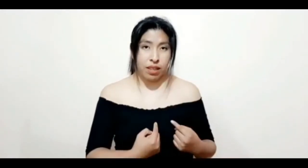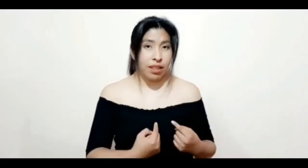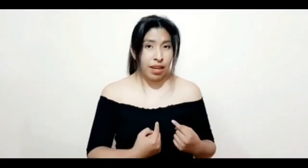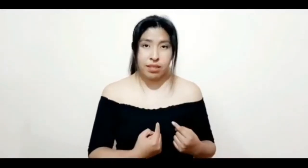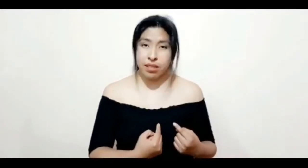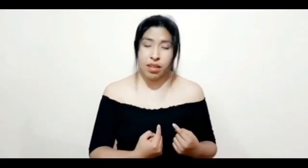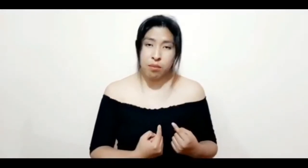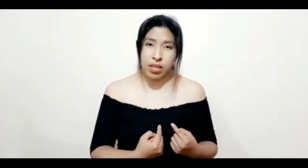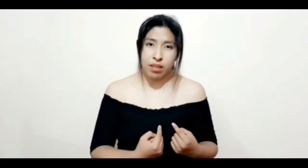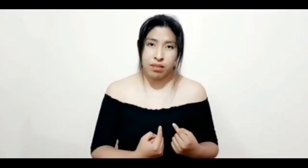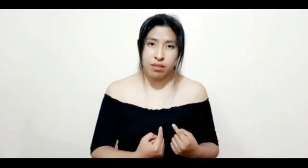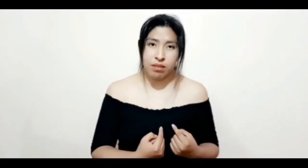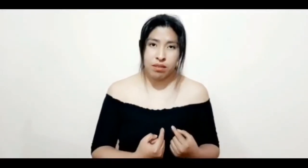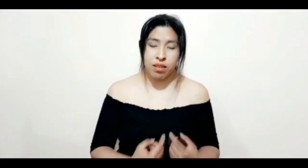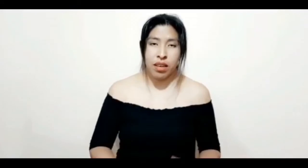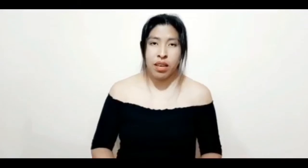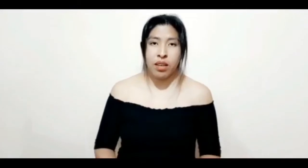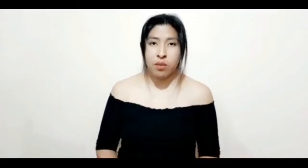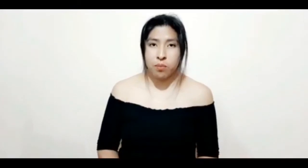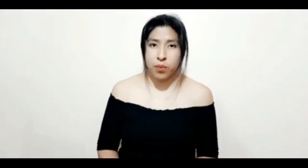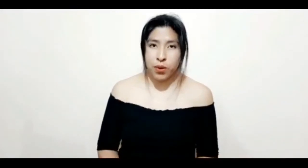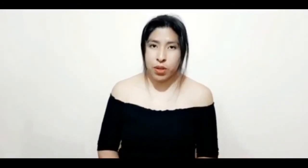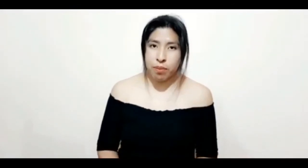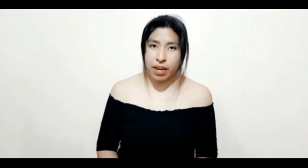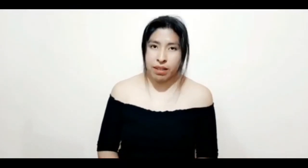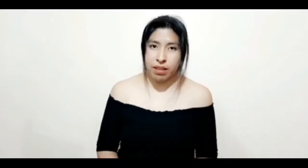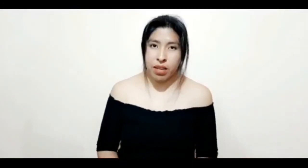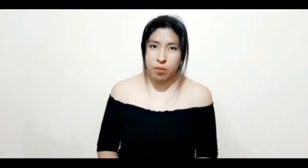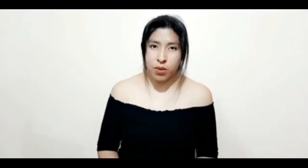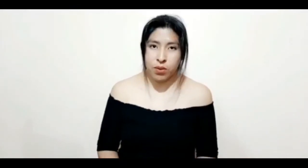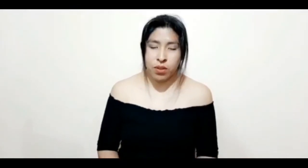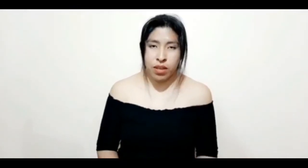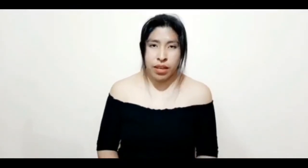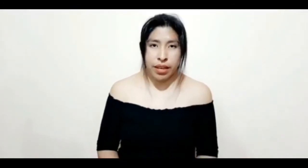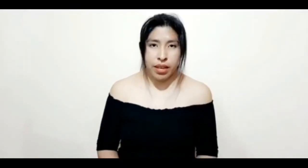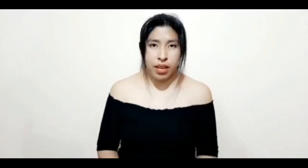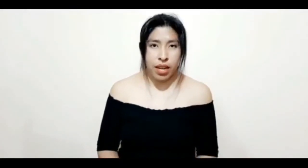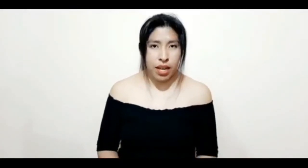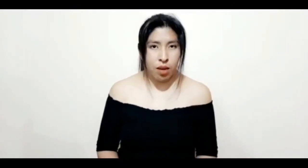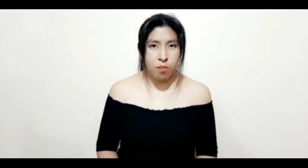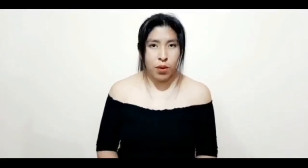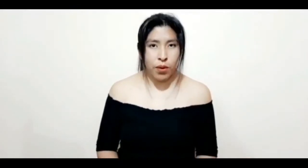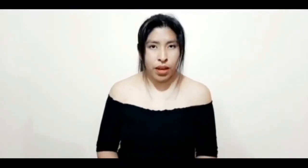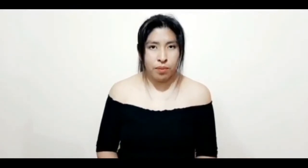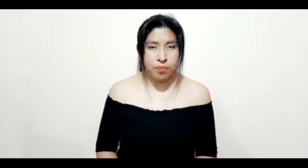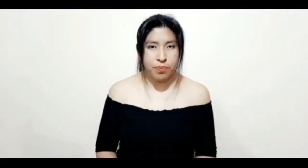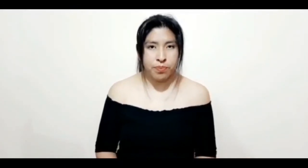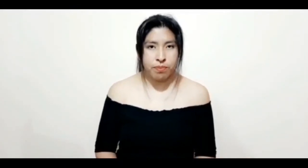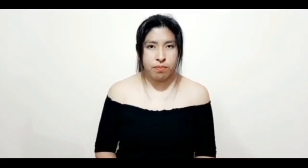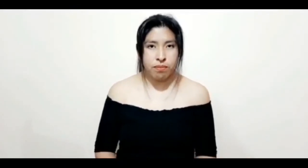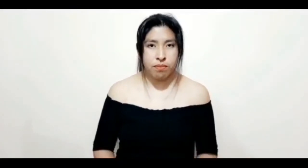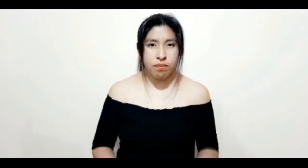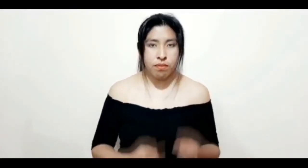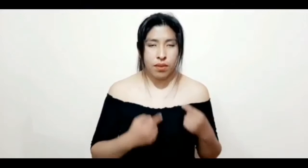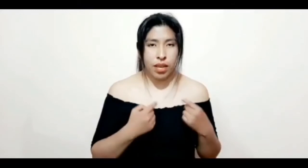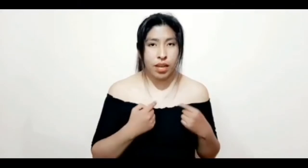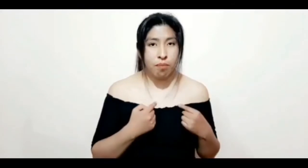de se elimina. Por otra parte, tenemos el ejemplo de ir